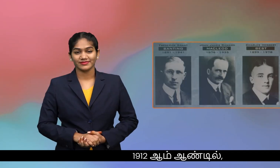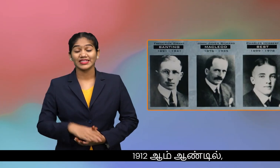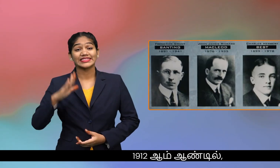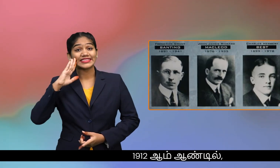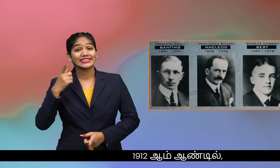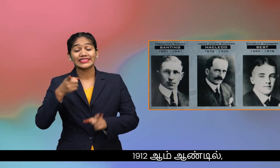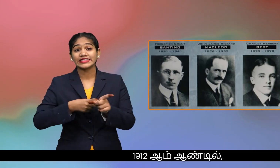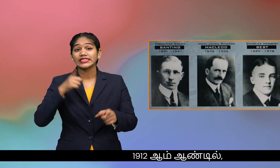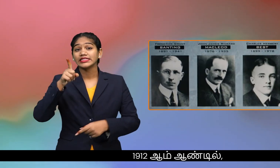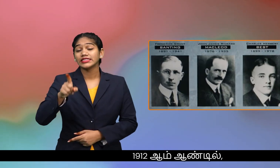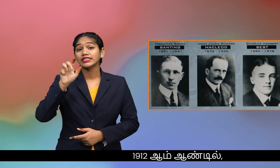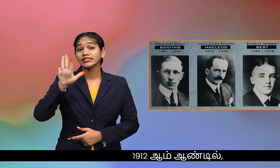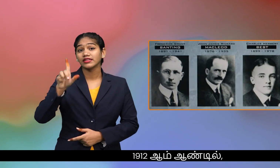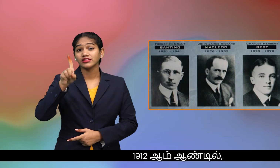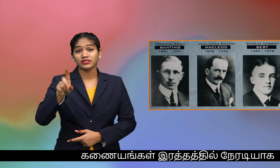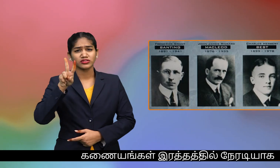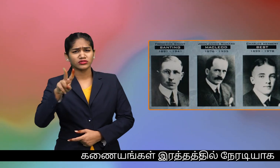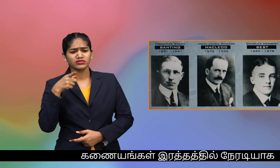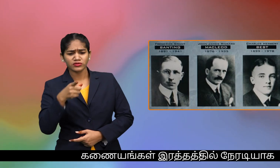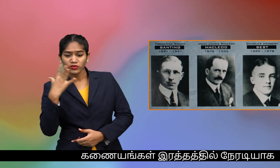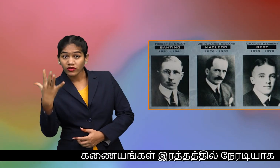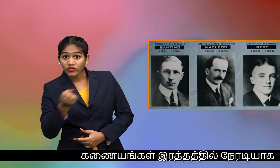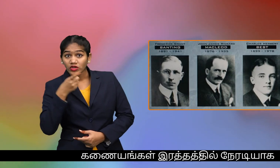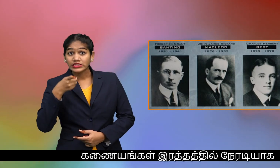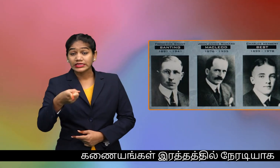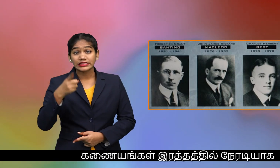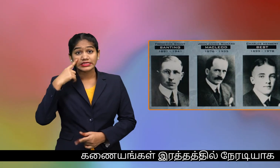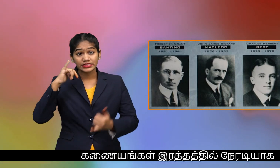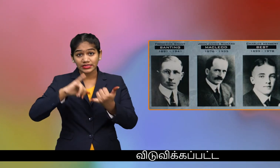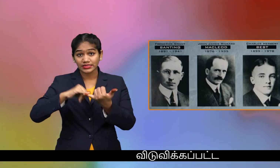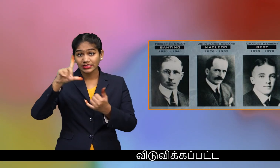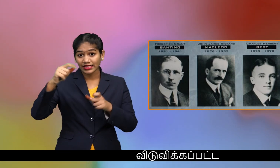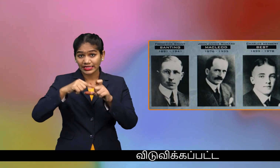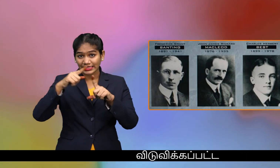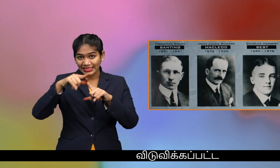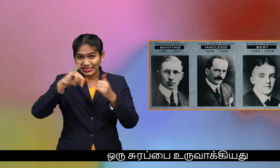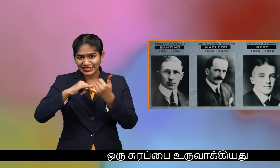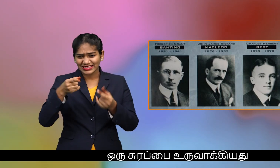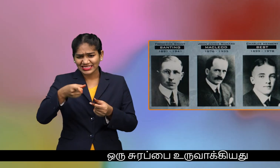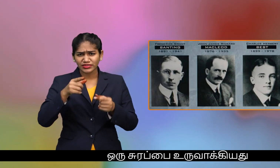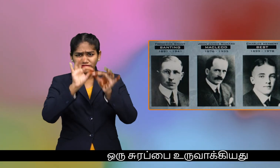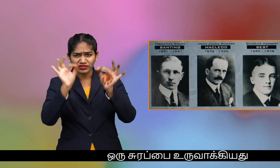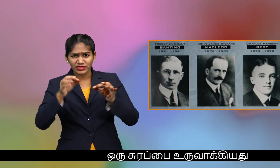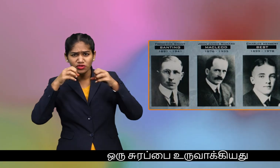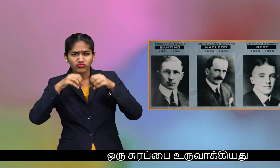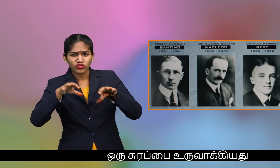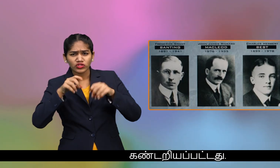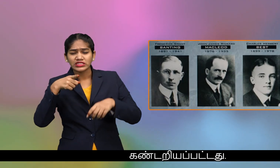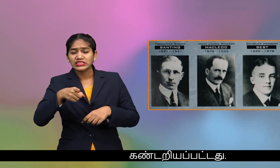ஆயிரத்து 1912 ஆண்டில் கணையங்கள் இரத்தத்தில் நேரடியாக விடுவிக்கப்பட்டு ஒரு சுரப்பை உருவாக்கியது